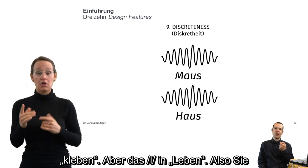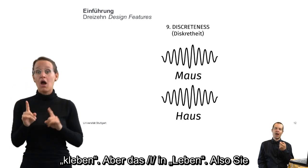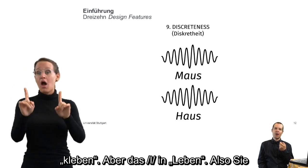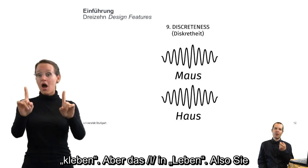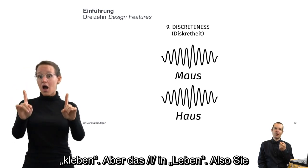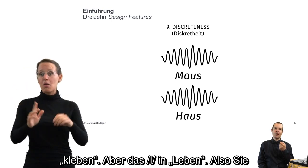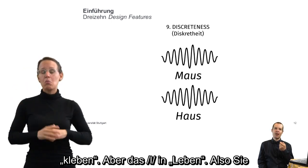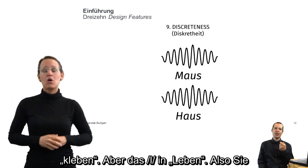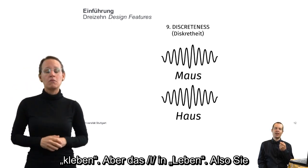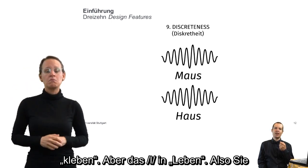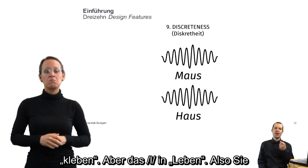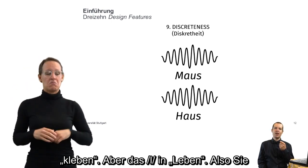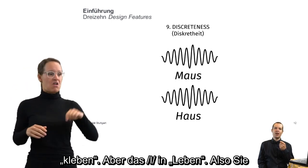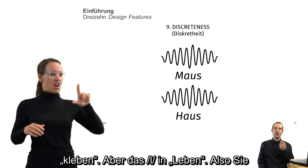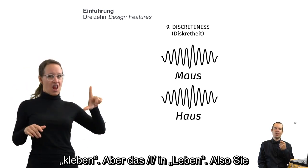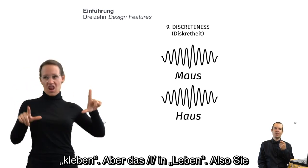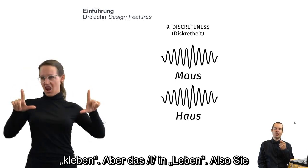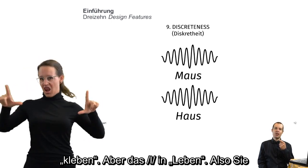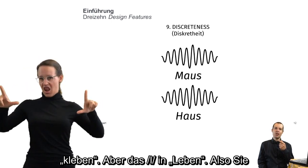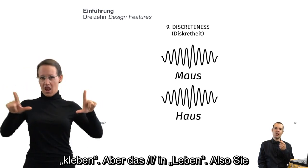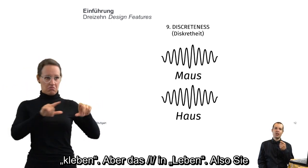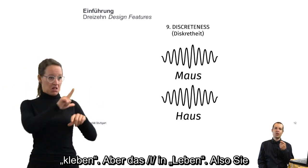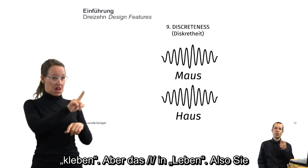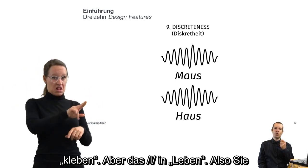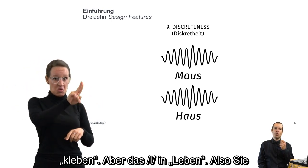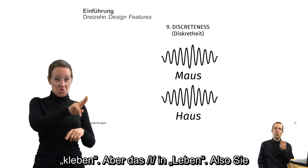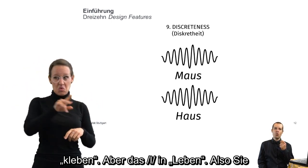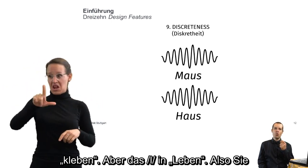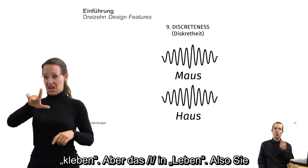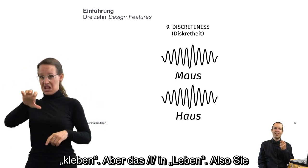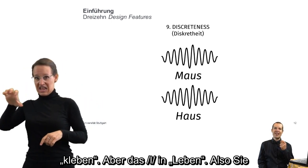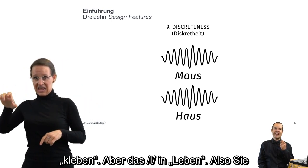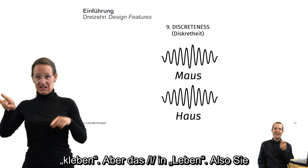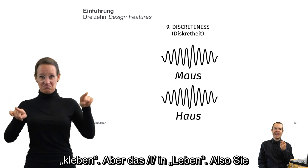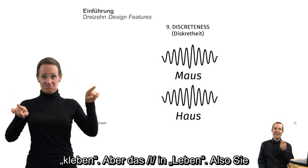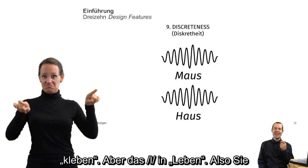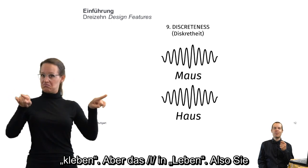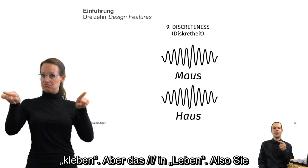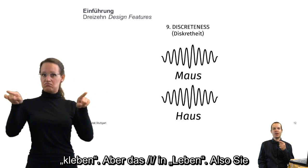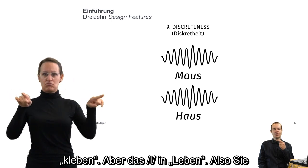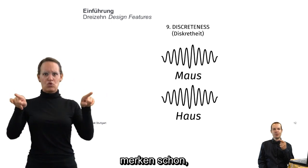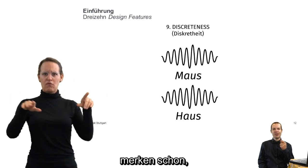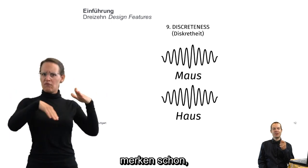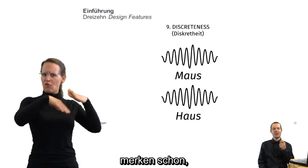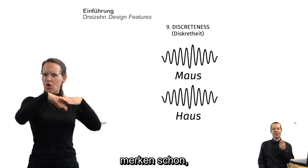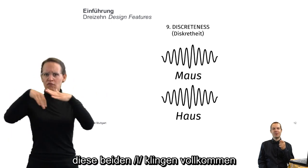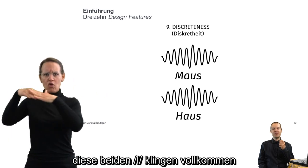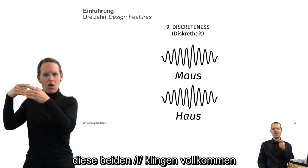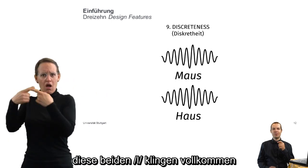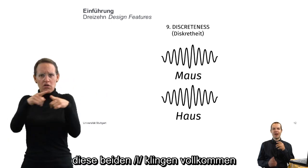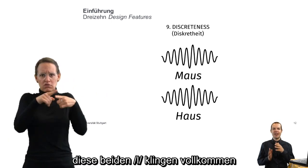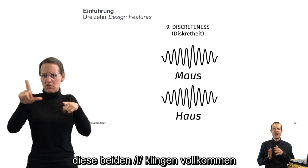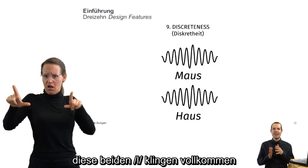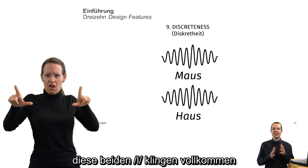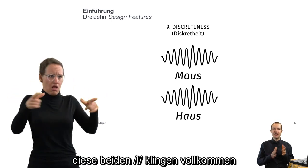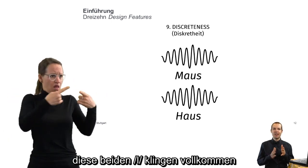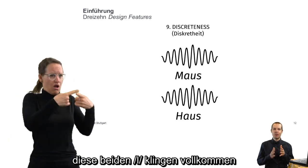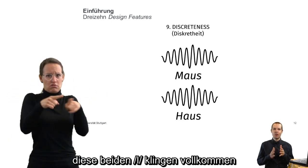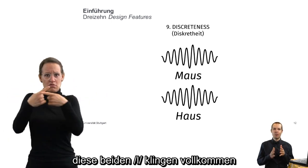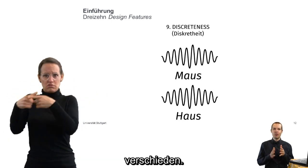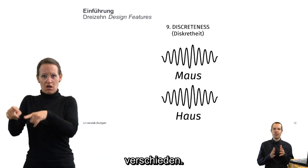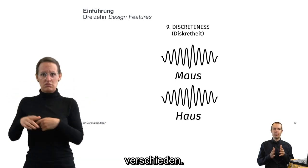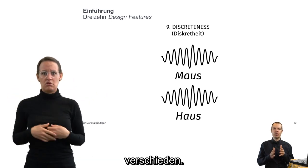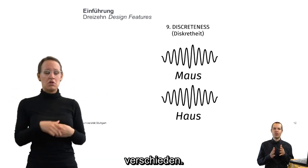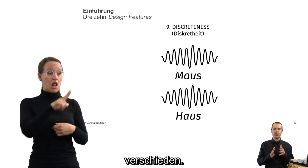Aber das L in L-Leben, also Sie merken schon, diese beiden L's